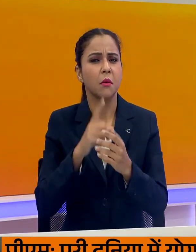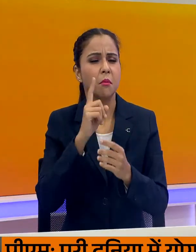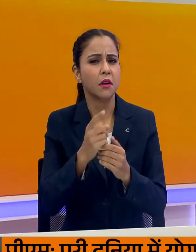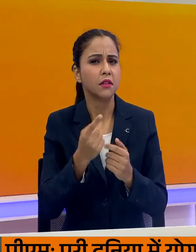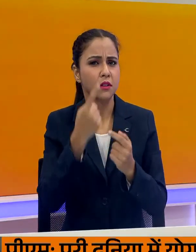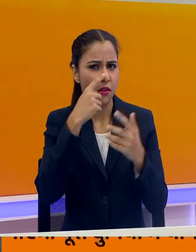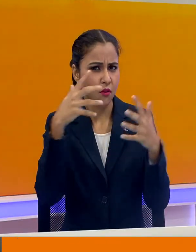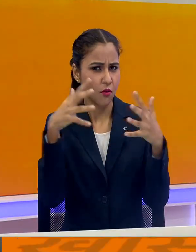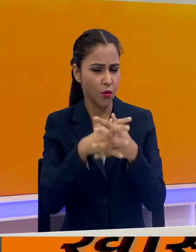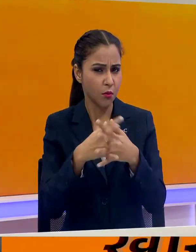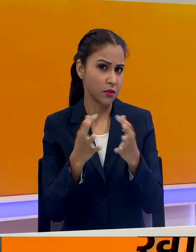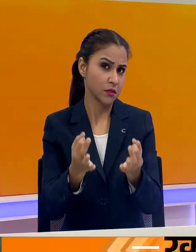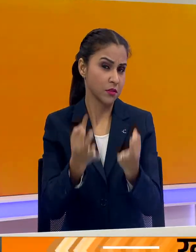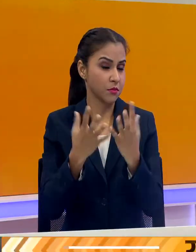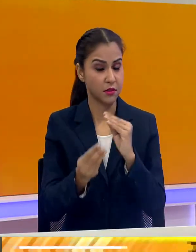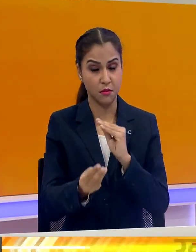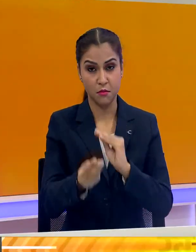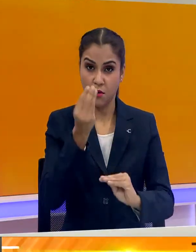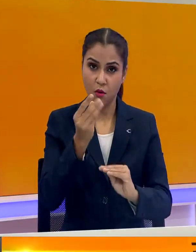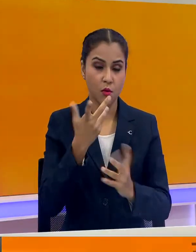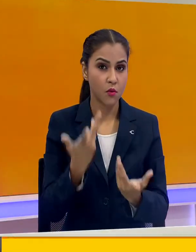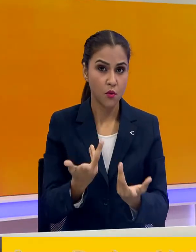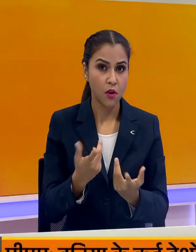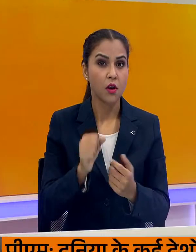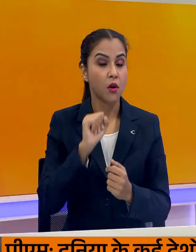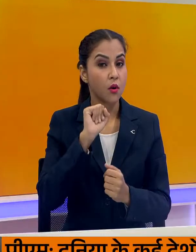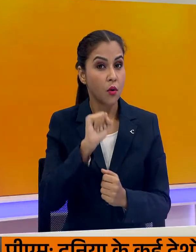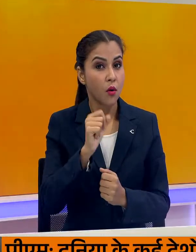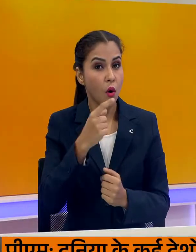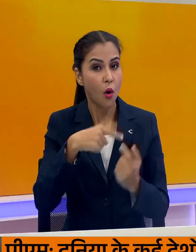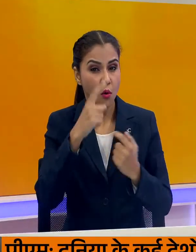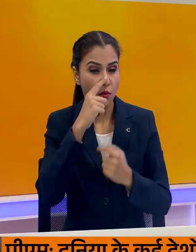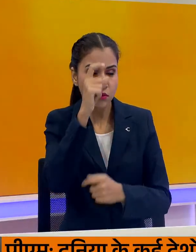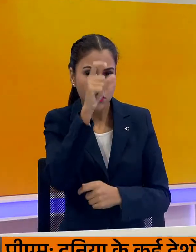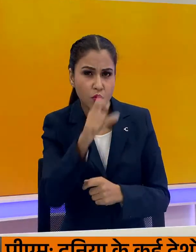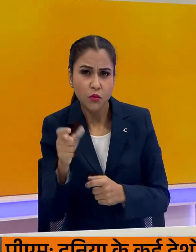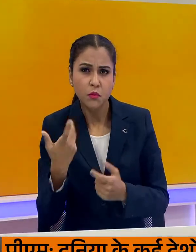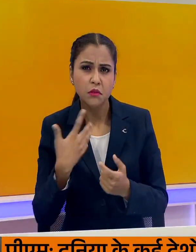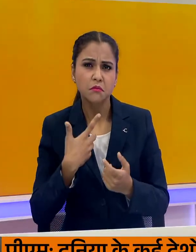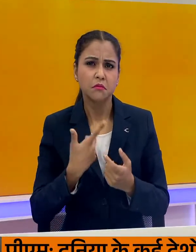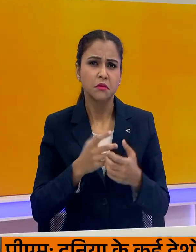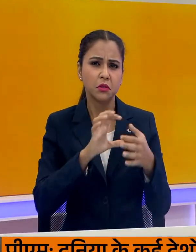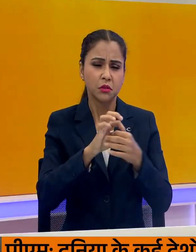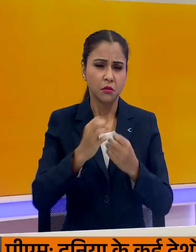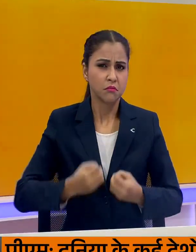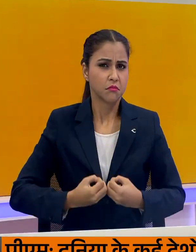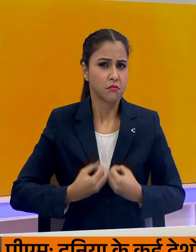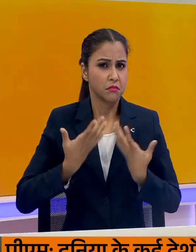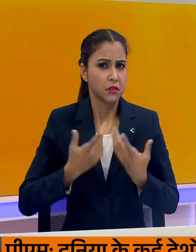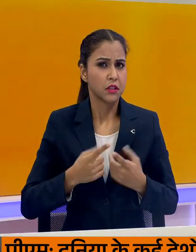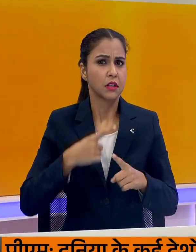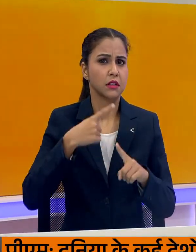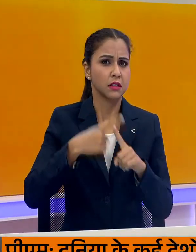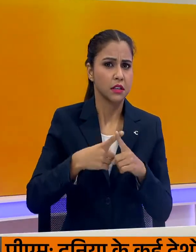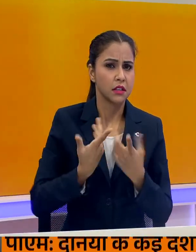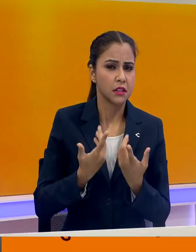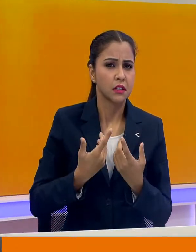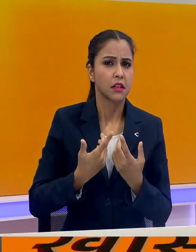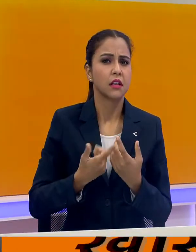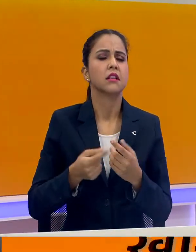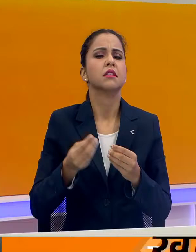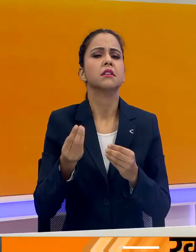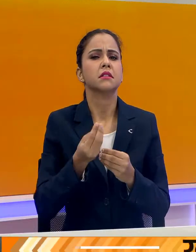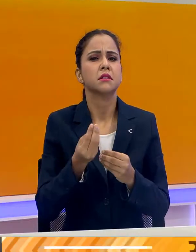लिए क्यों ज़्यादा खास बन जाता है? क्योंकि हम लोग काफ़ी चेंजेस के थ्रू से गो थ्रू करते हैं, और जैसे मोस्टली पीरियड क्रैम्प्स